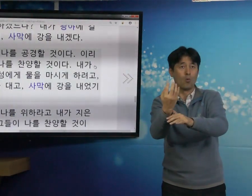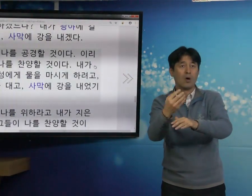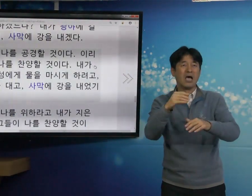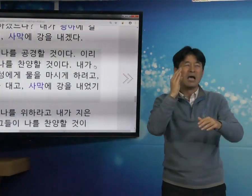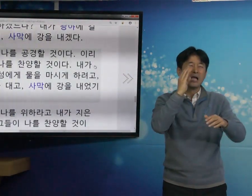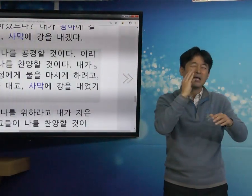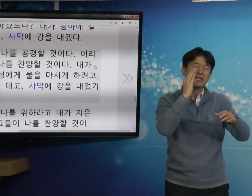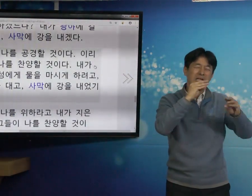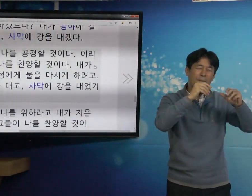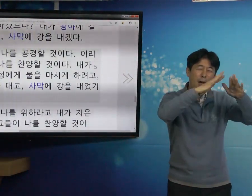대고